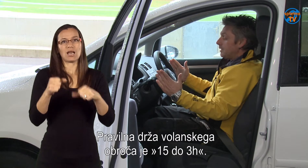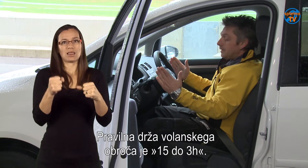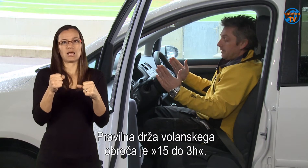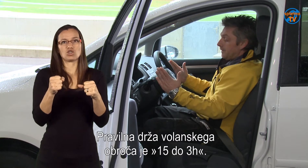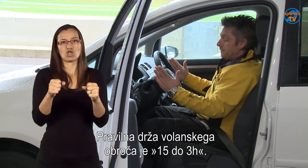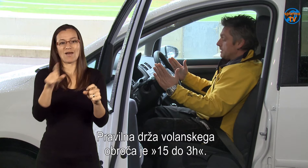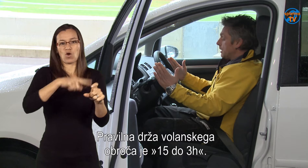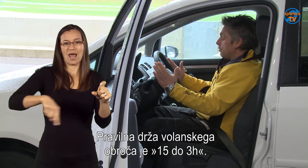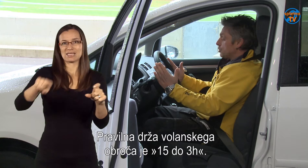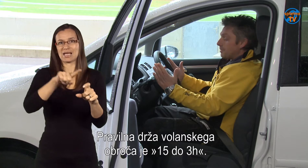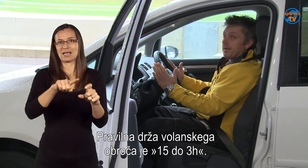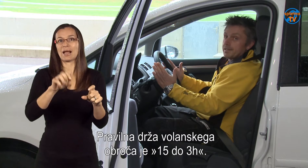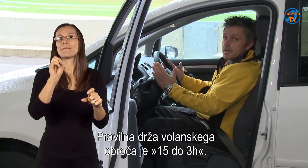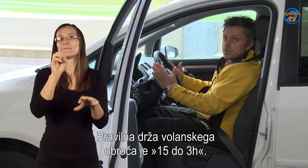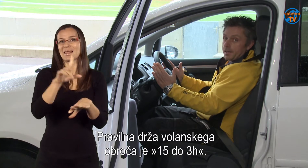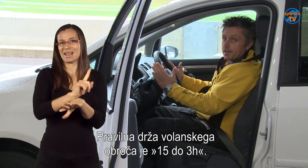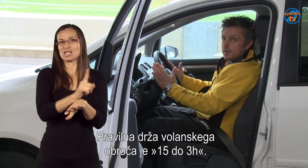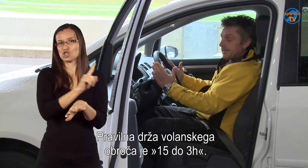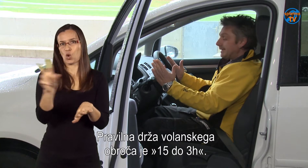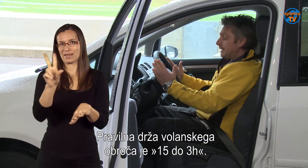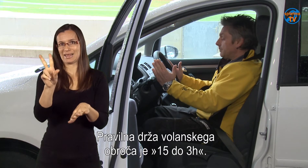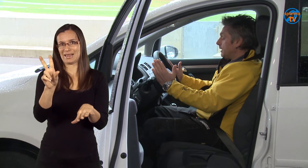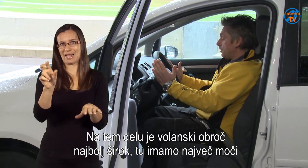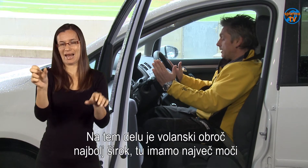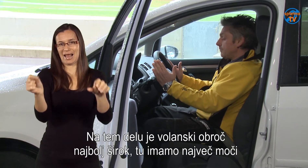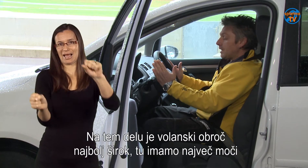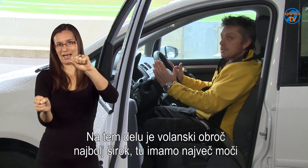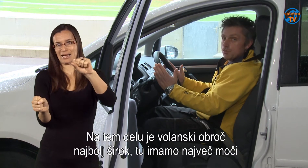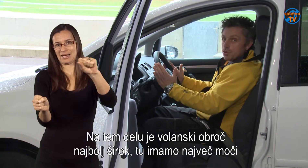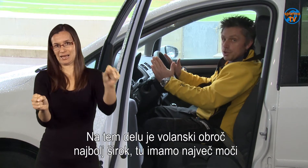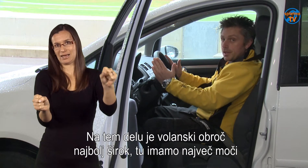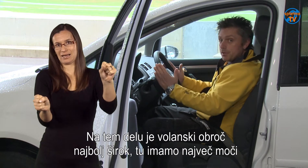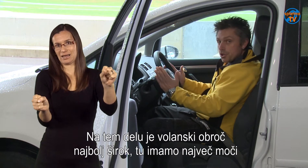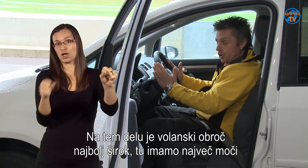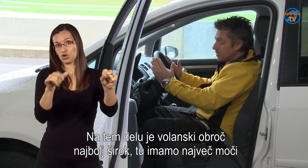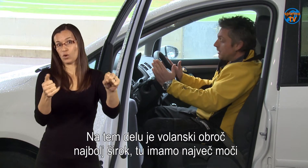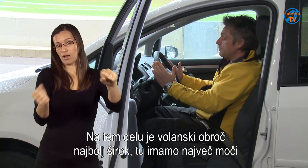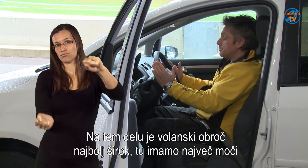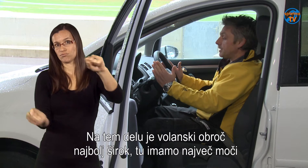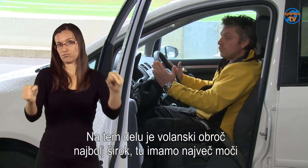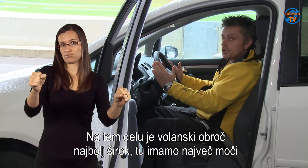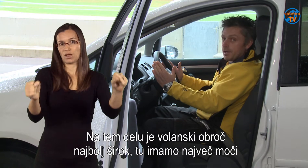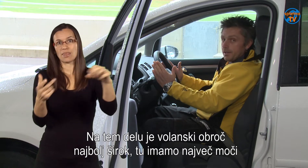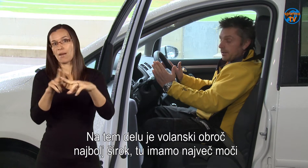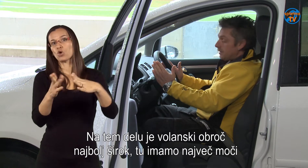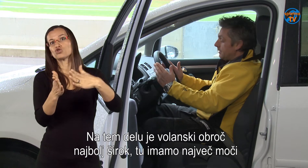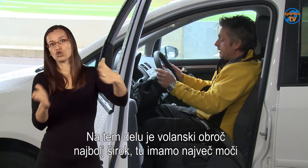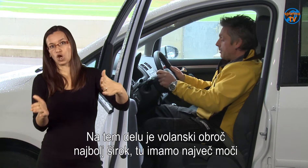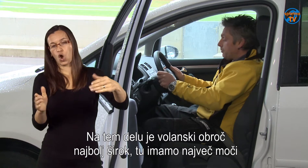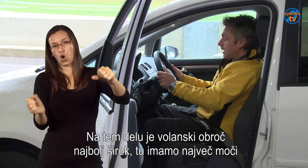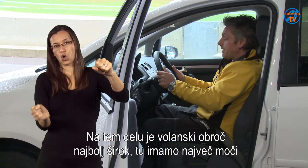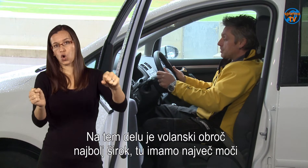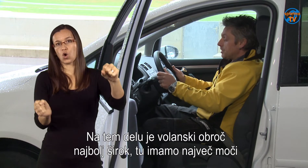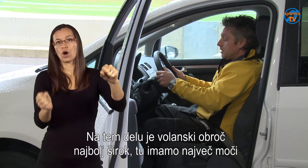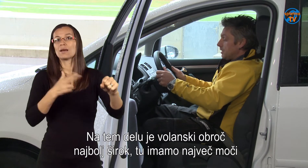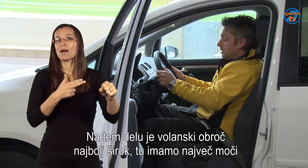drža volanskega obroča 15:3. Na tem delu je volanski obroč najbolj širok, če gledamo v smeri vožnje. Tle